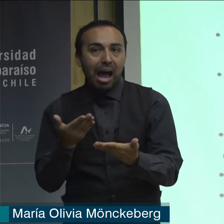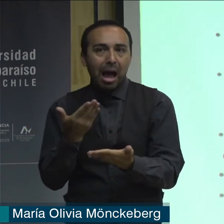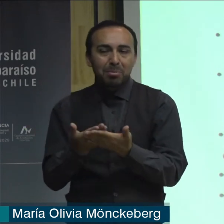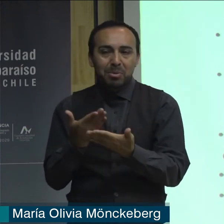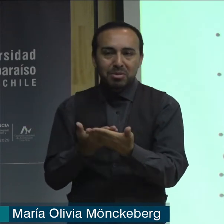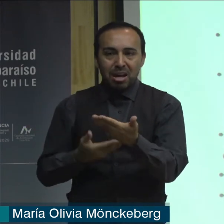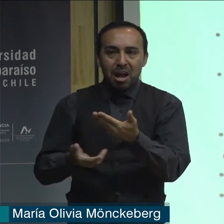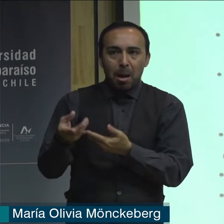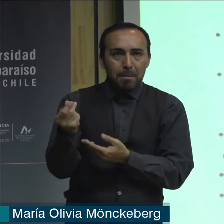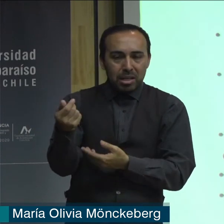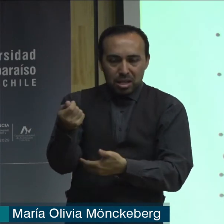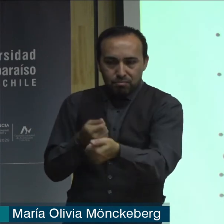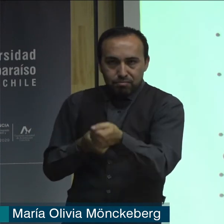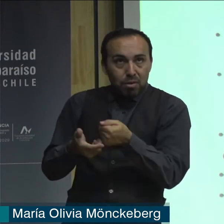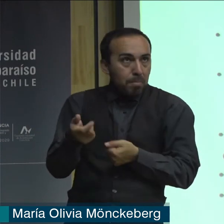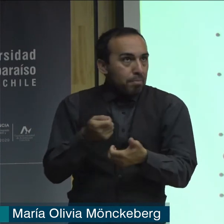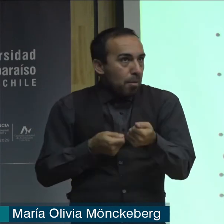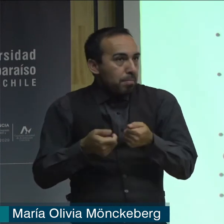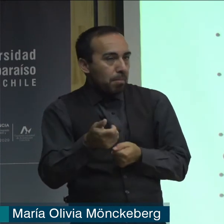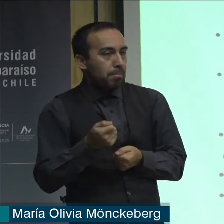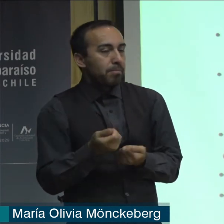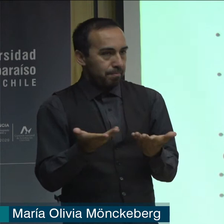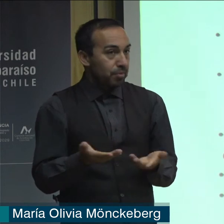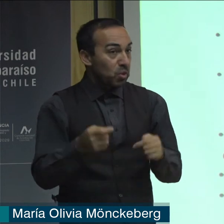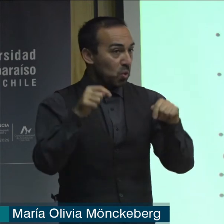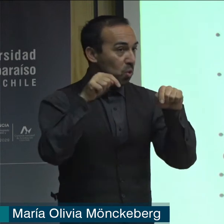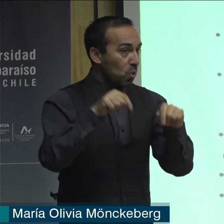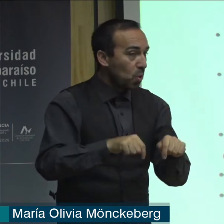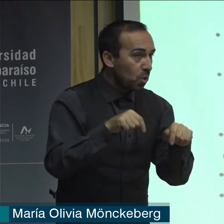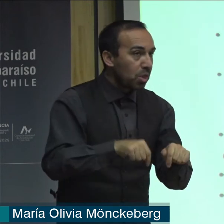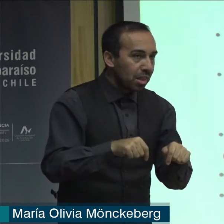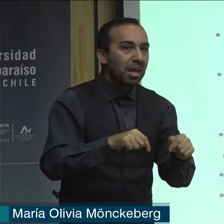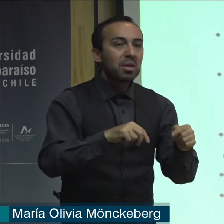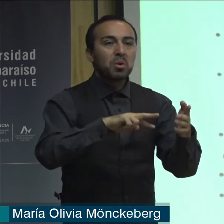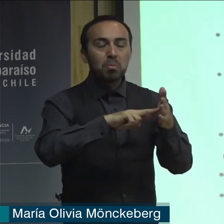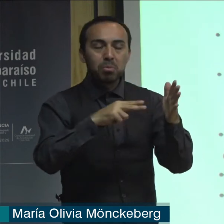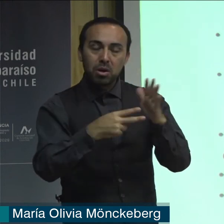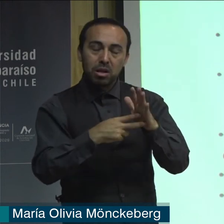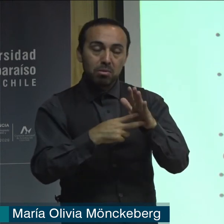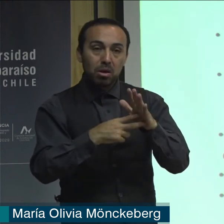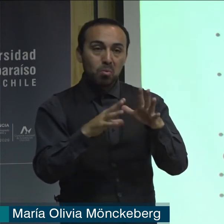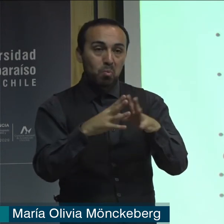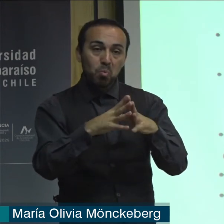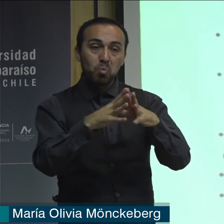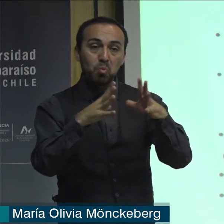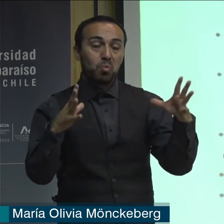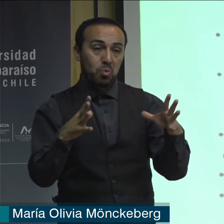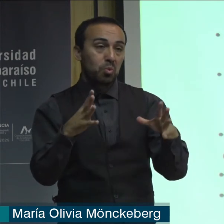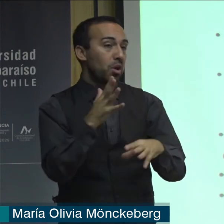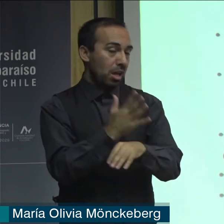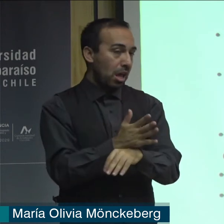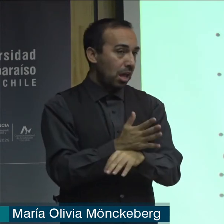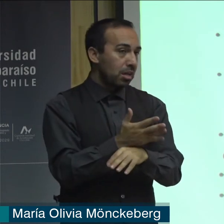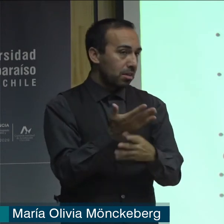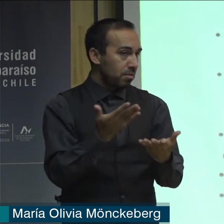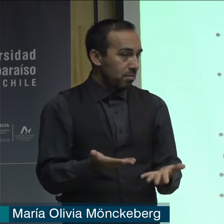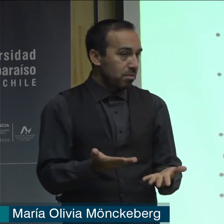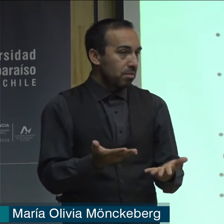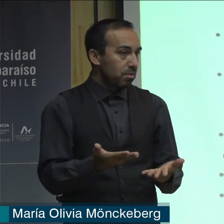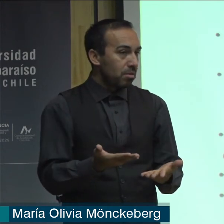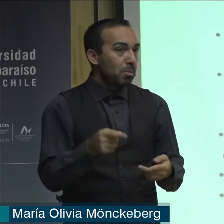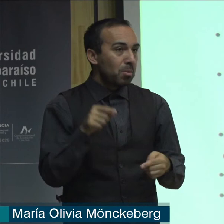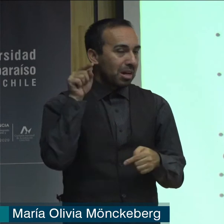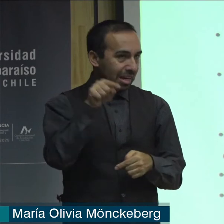y hoy día esto a mi modo de ver es un gran problema porque su parte de lo que se